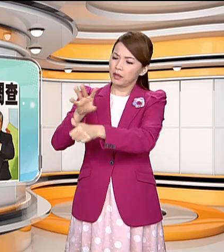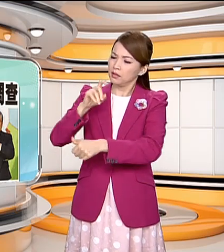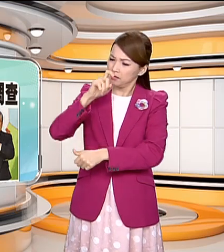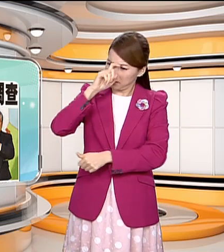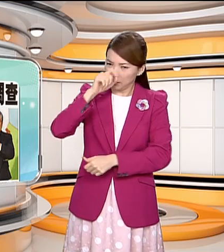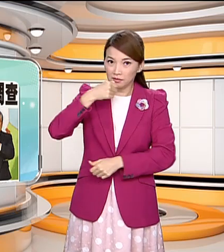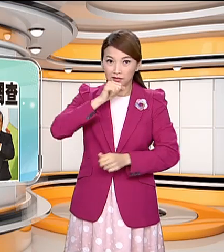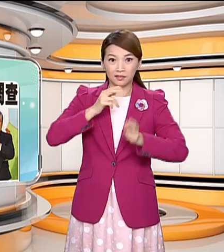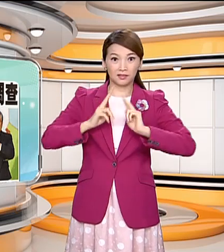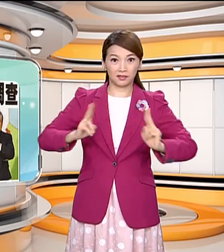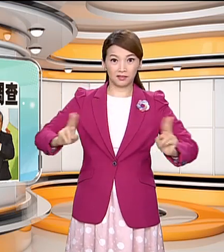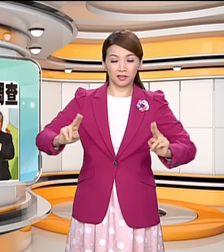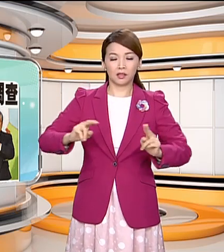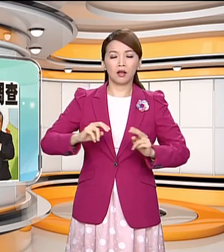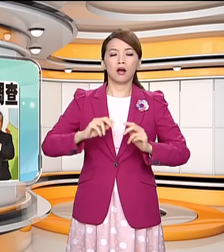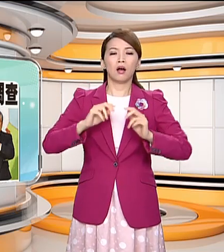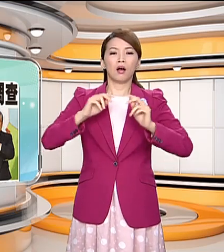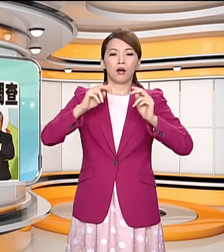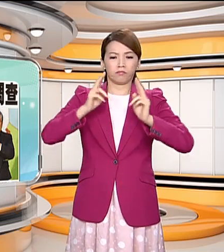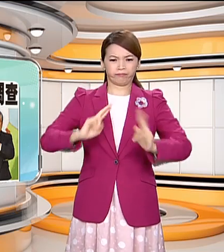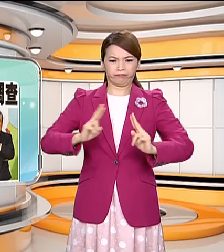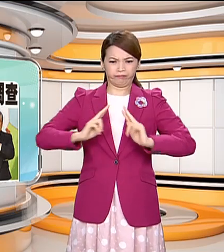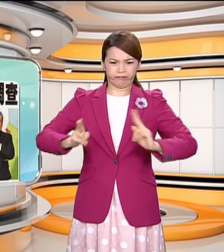据，透过公民参与